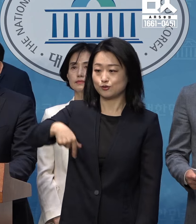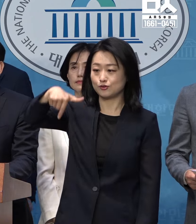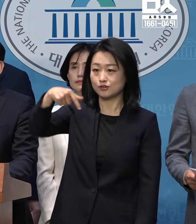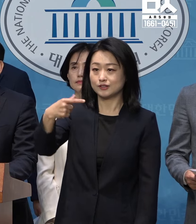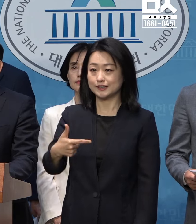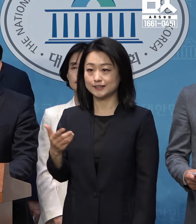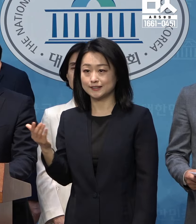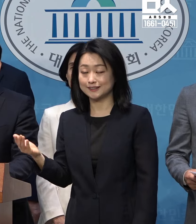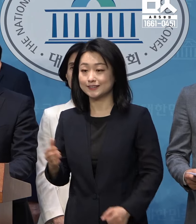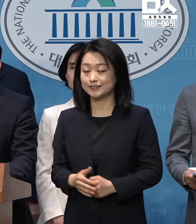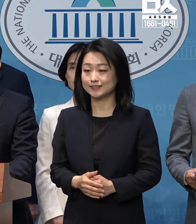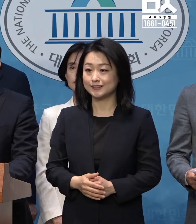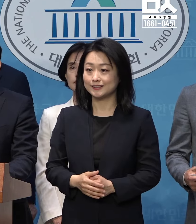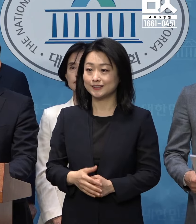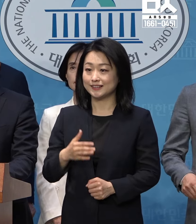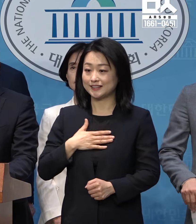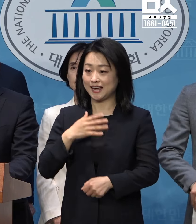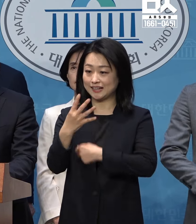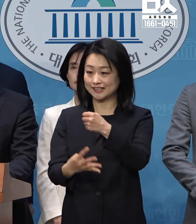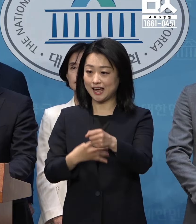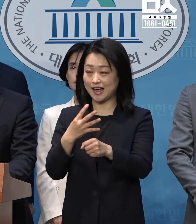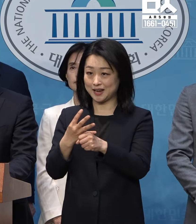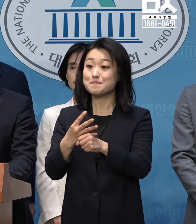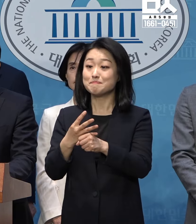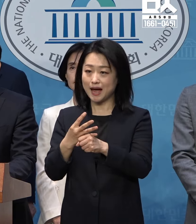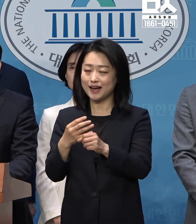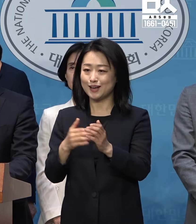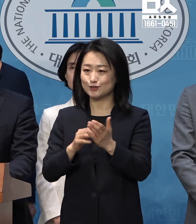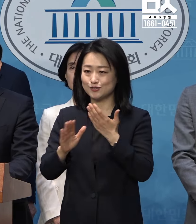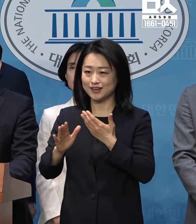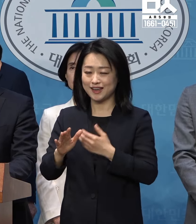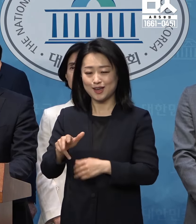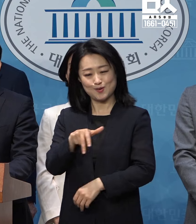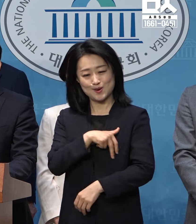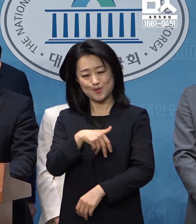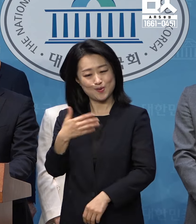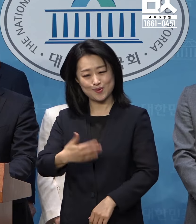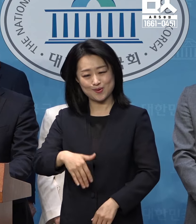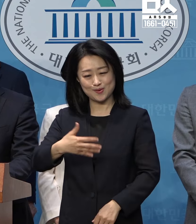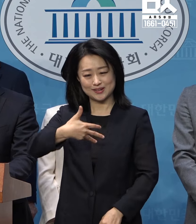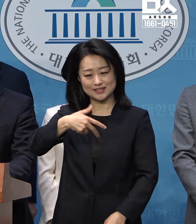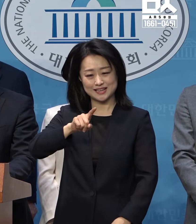4년 뒤 역시 차규근이야 라는 말씀이 나오도록 하겠습니다.